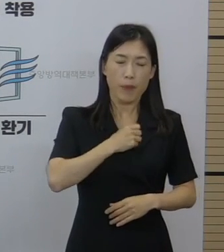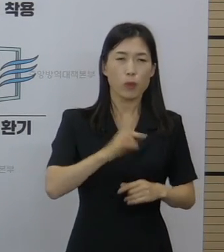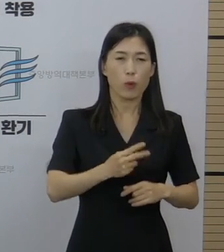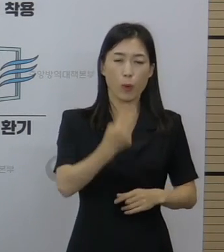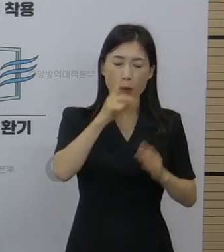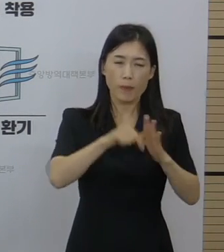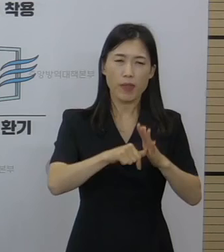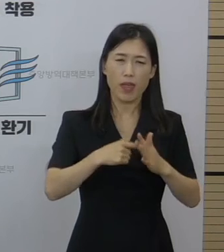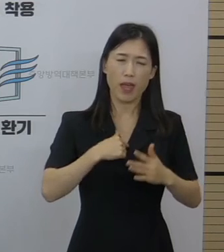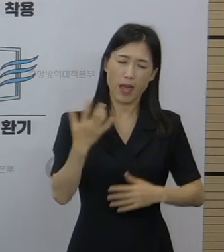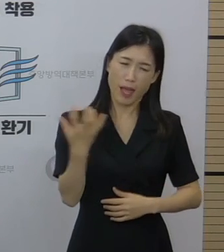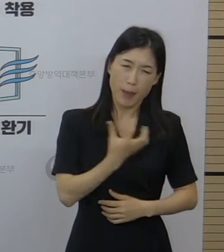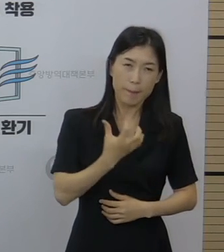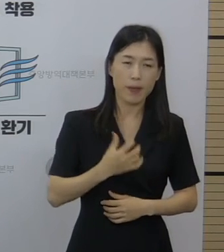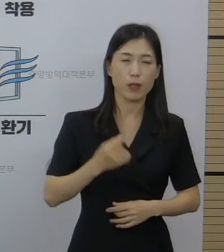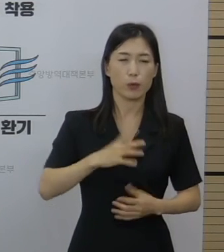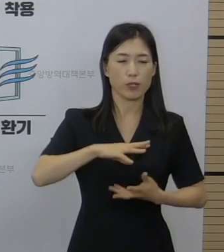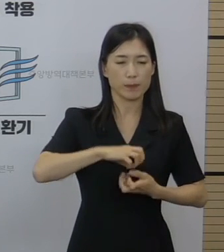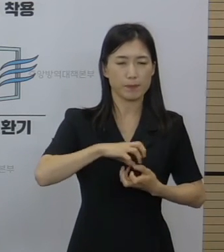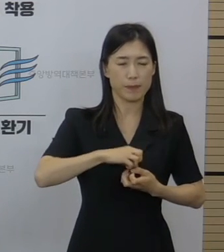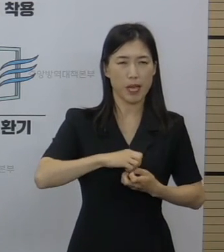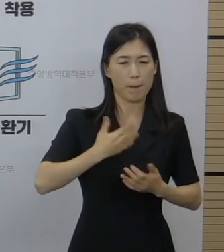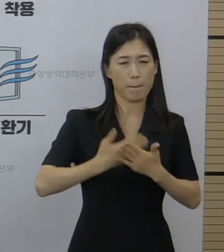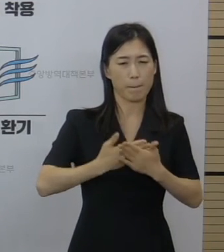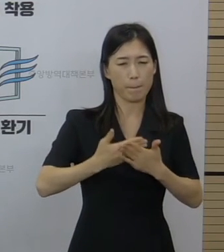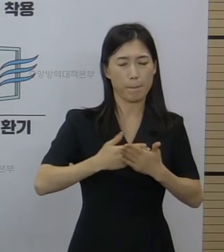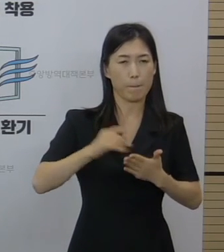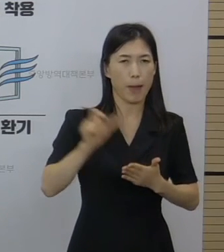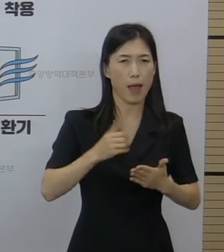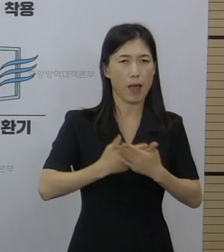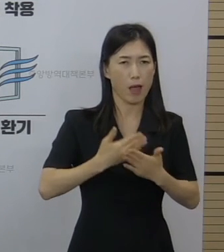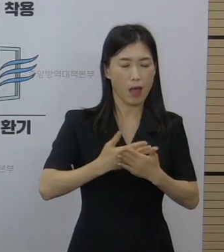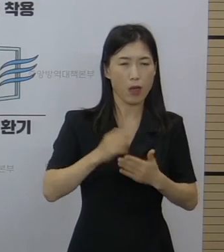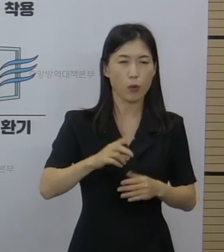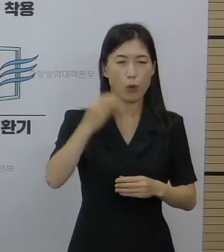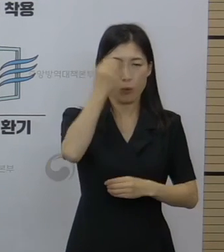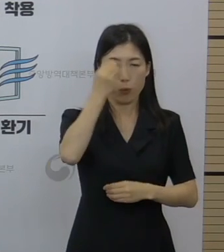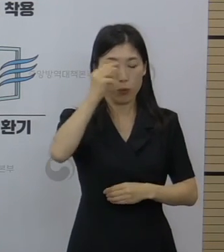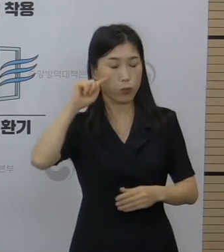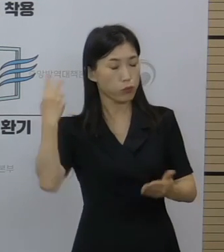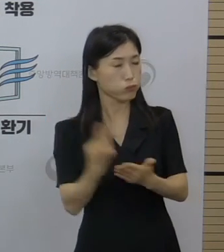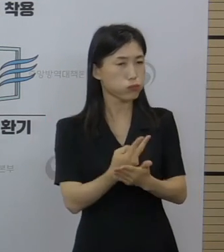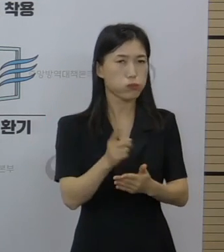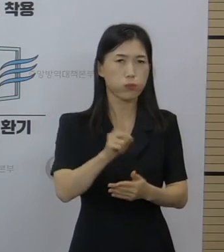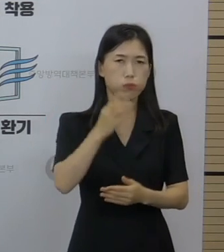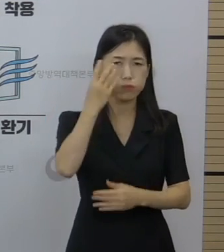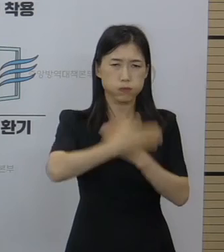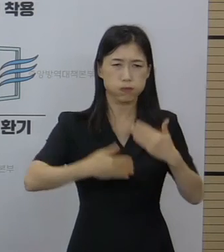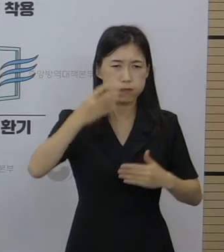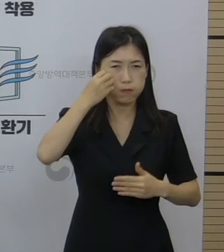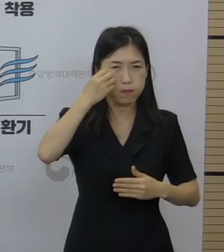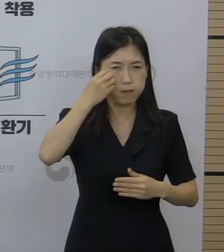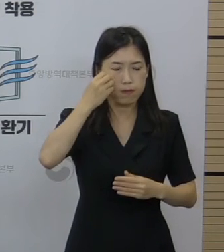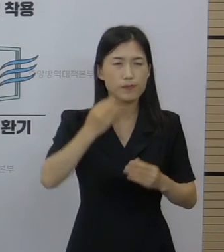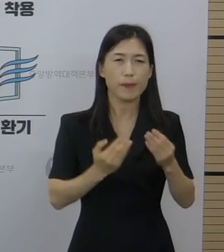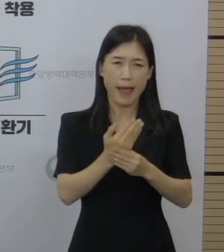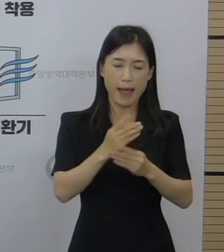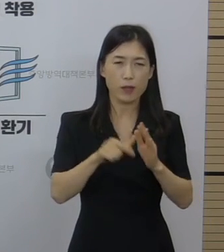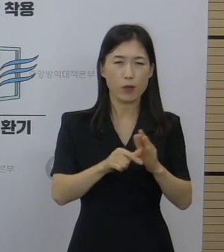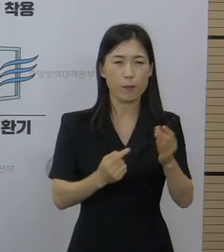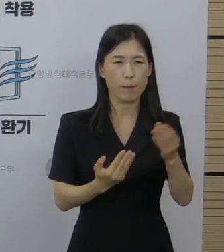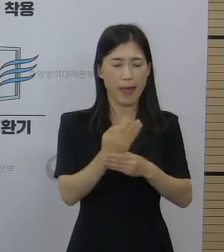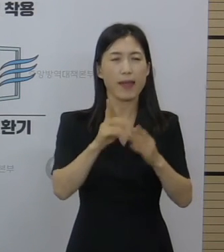시의 통증, 그리고 심장이 빠르게 뛰거나 실신과 같은 증상이 새롭게 발생하거나